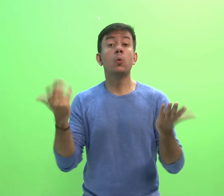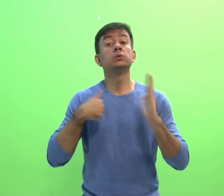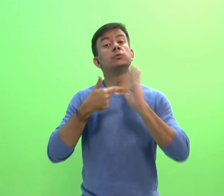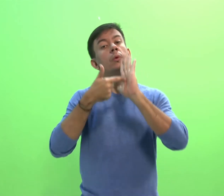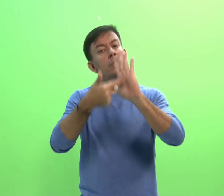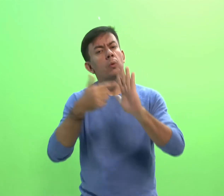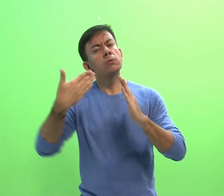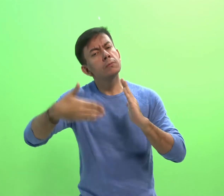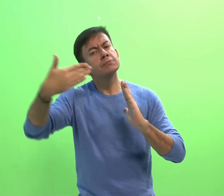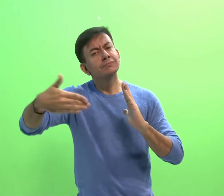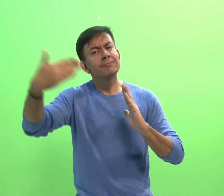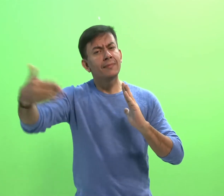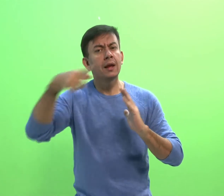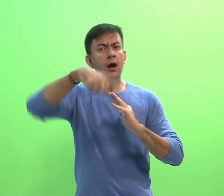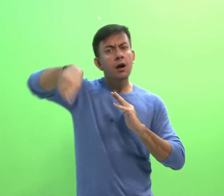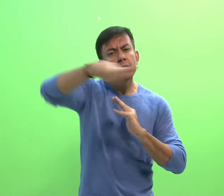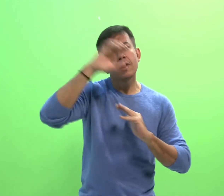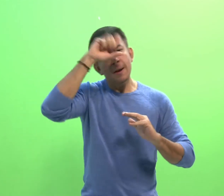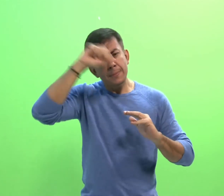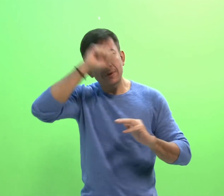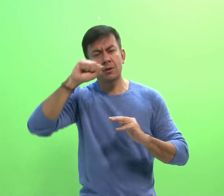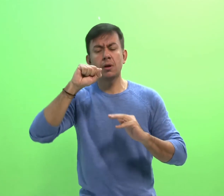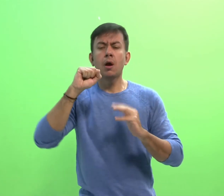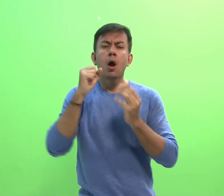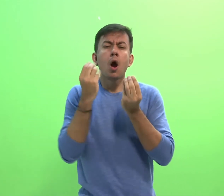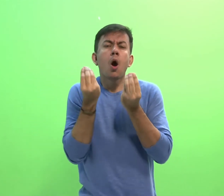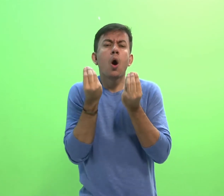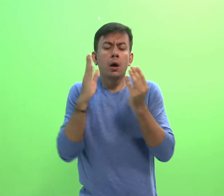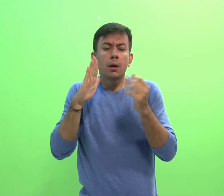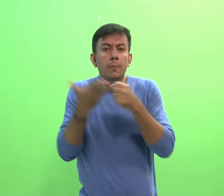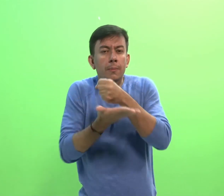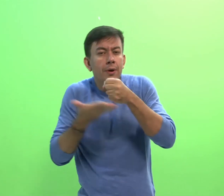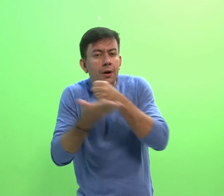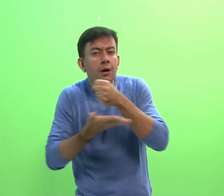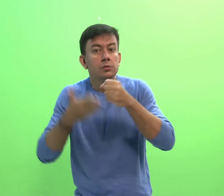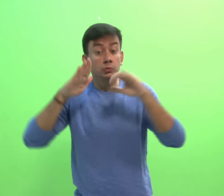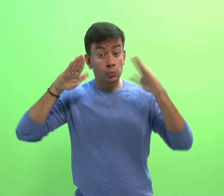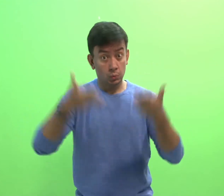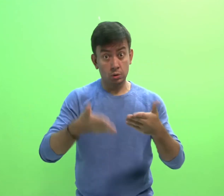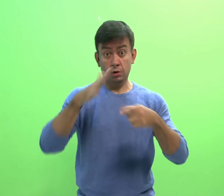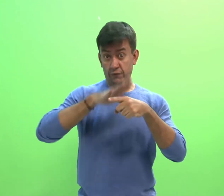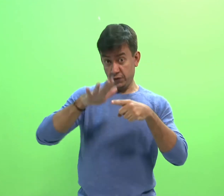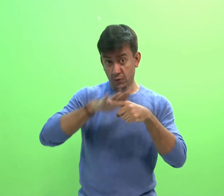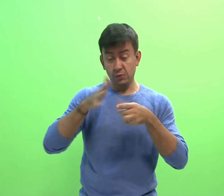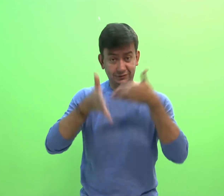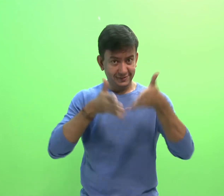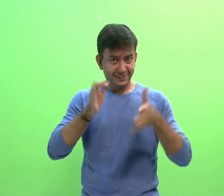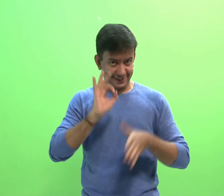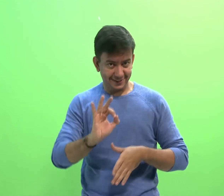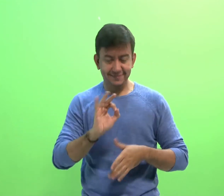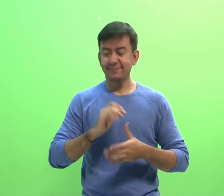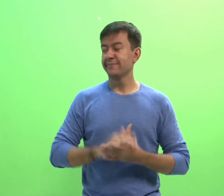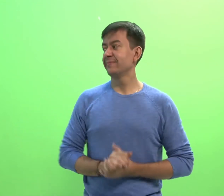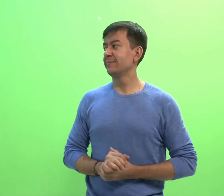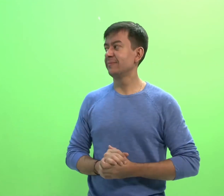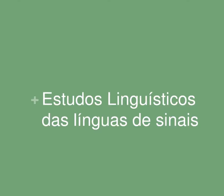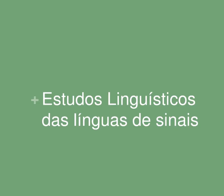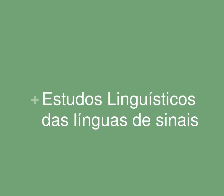Em nossa aula, eu vou mostrar para vocês o passo a passo e vocês irão aprender de modo básico a